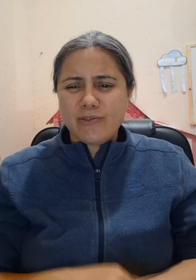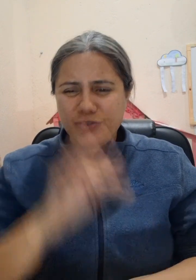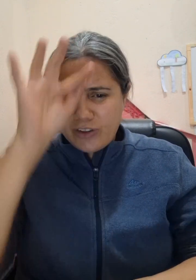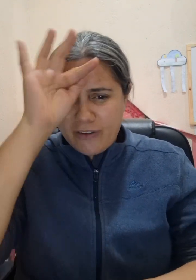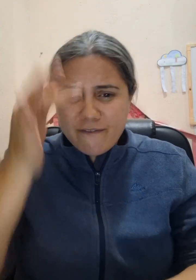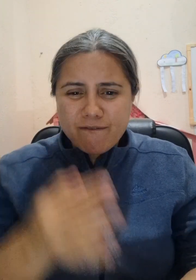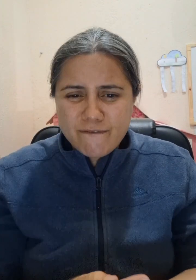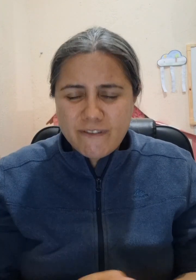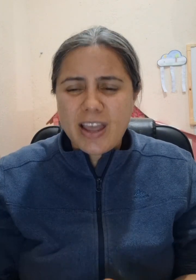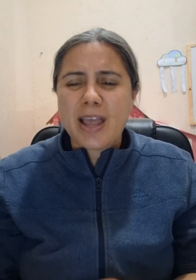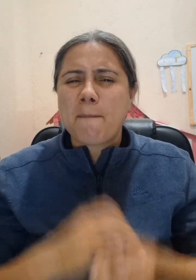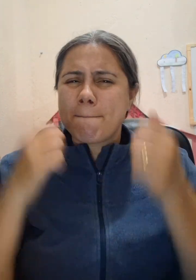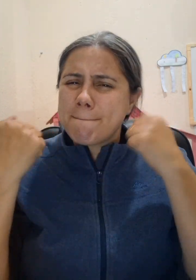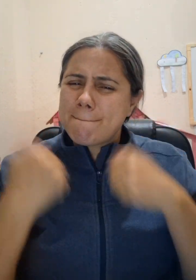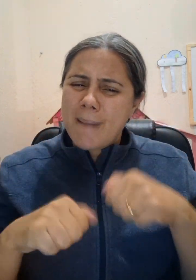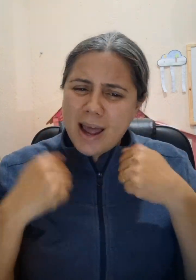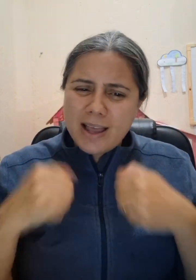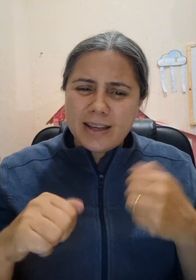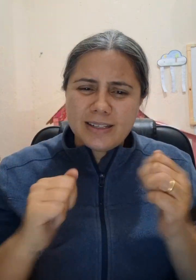uma expressão de fé.